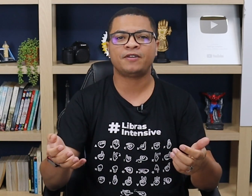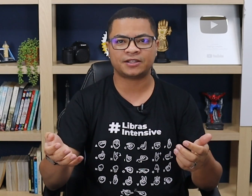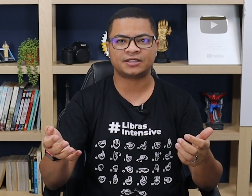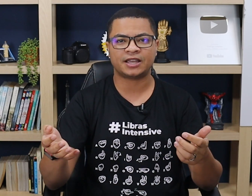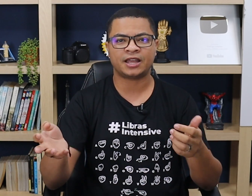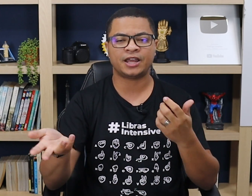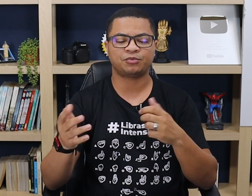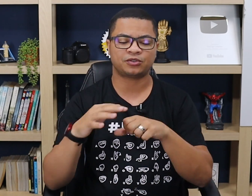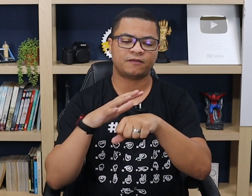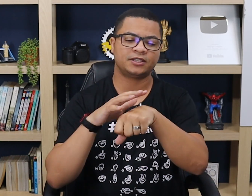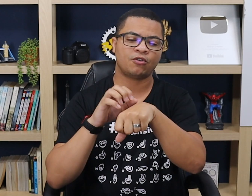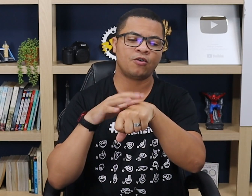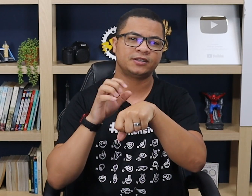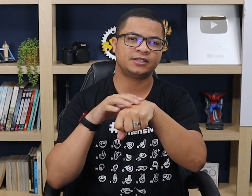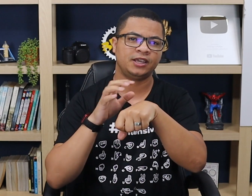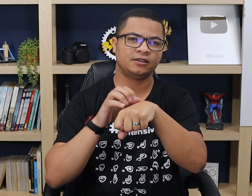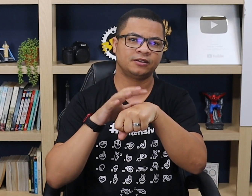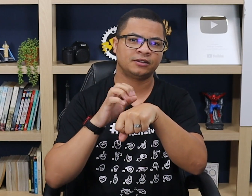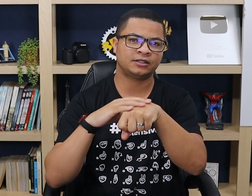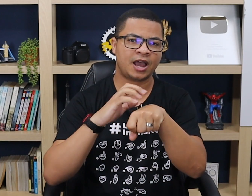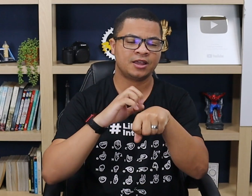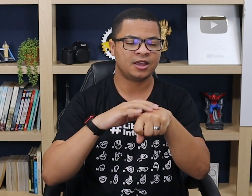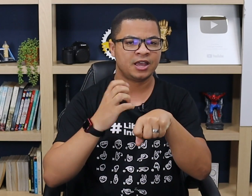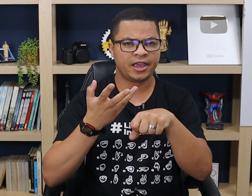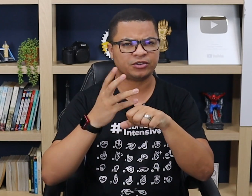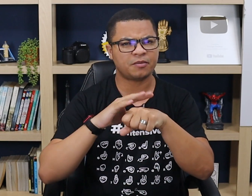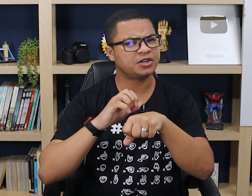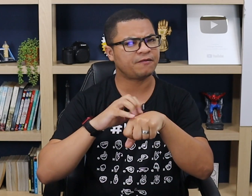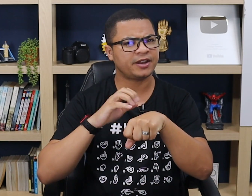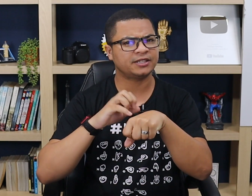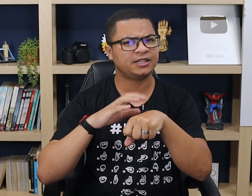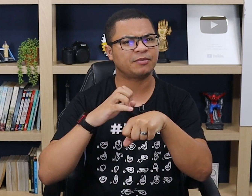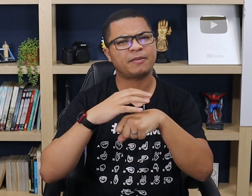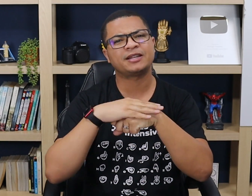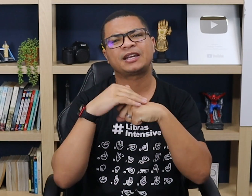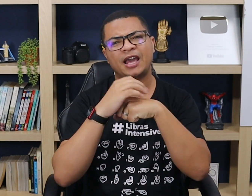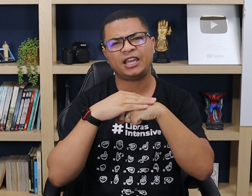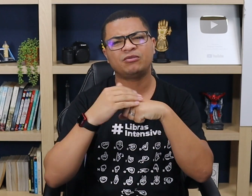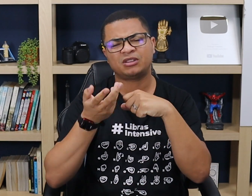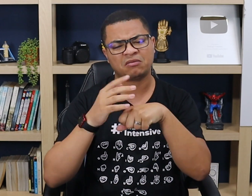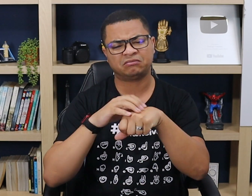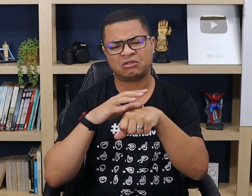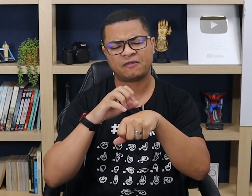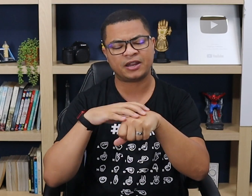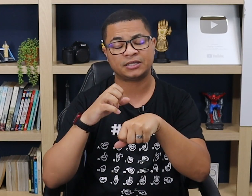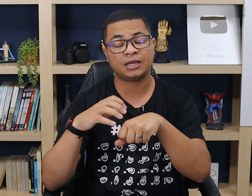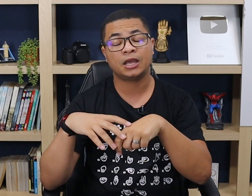ver Às vezes na internet o pessoal fazendo ou assim tá Eu geralmente não faria assim porque parece carinho então eu não faria assim